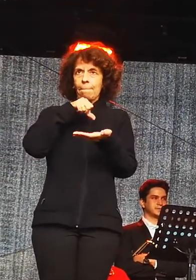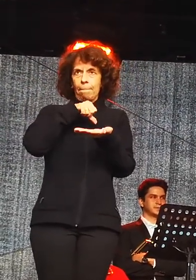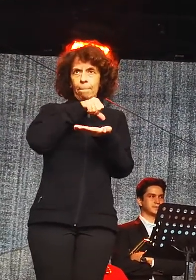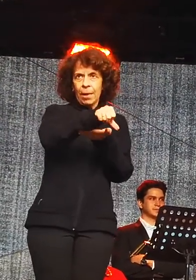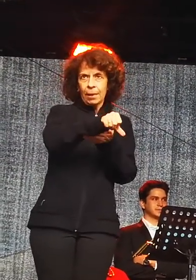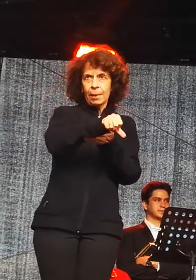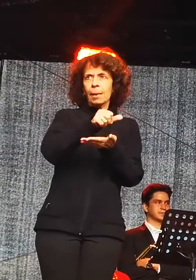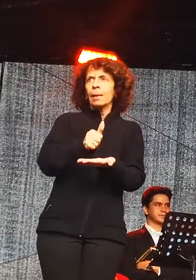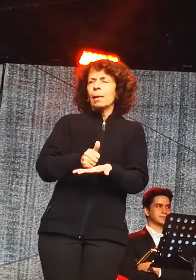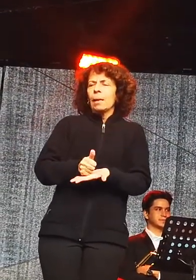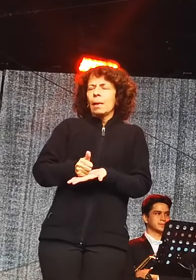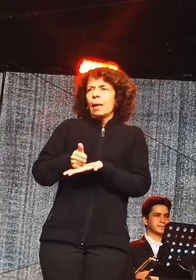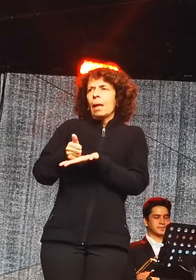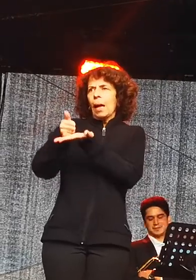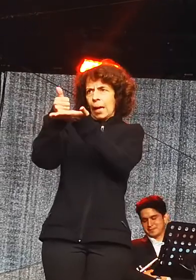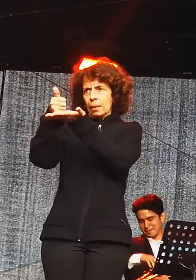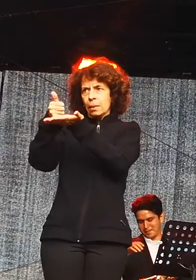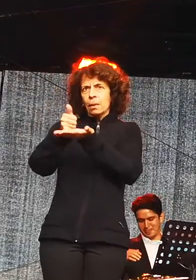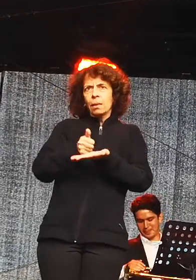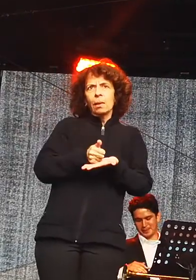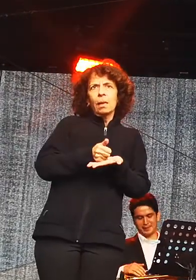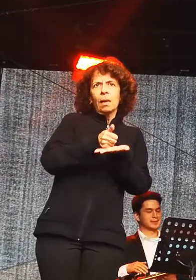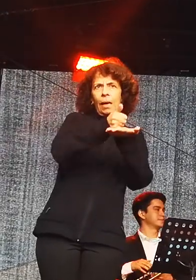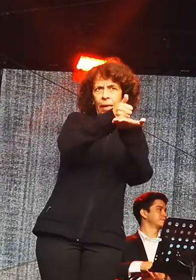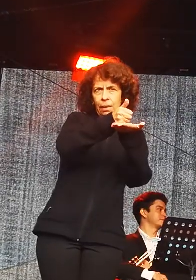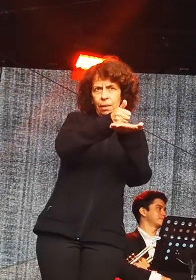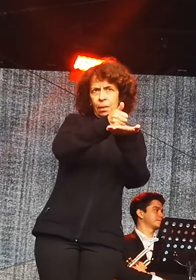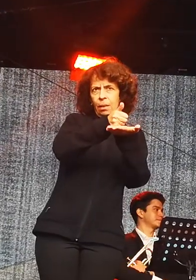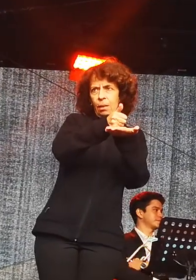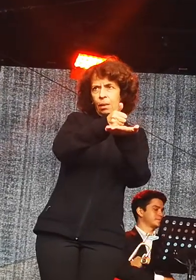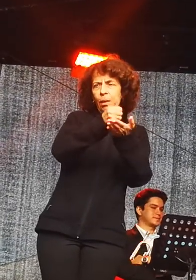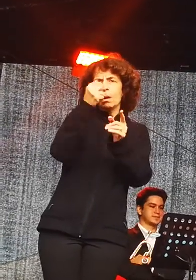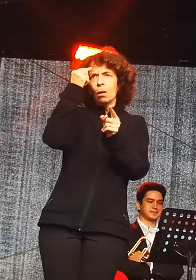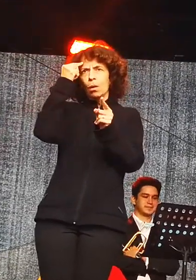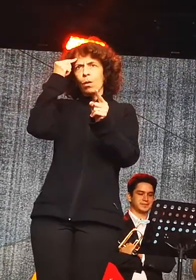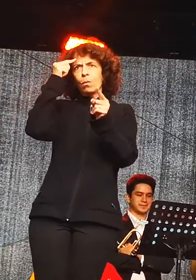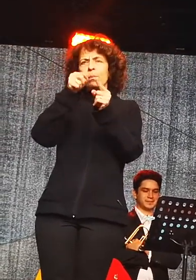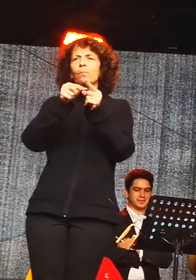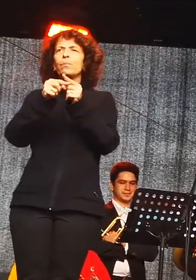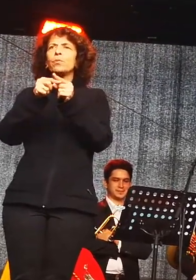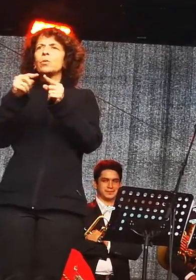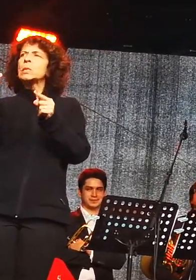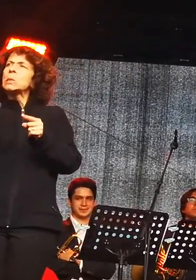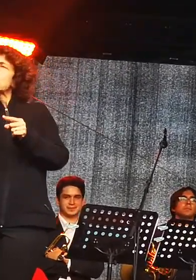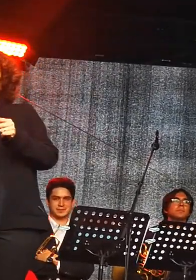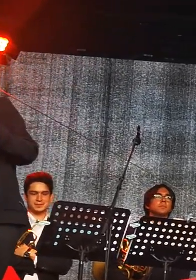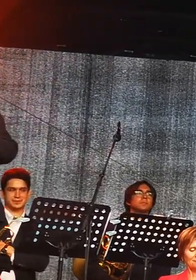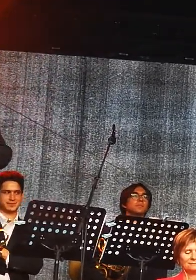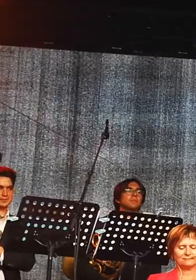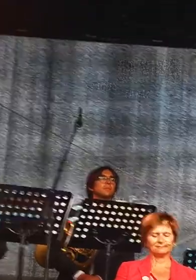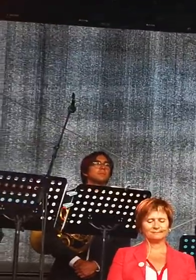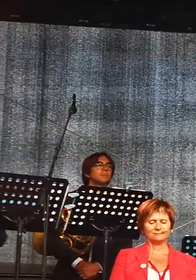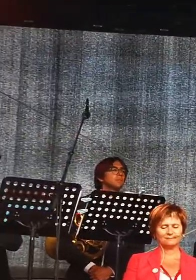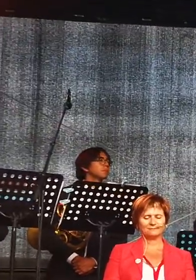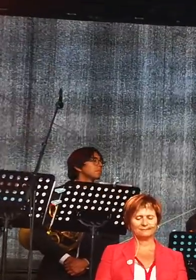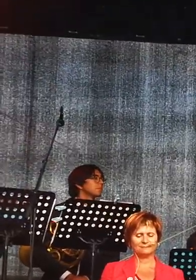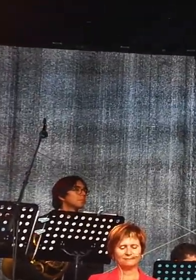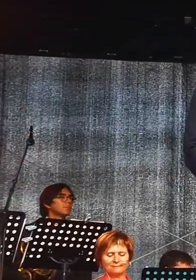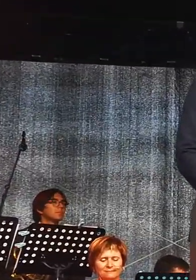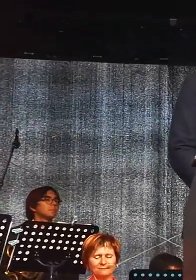de l'aider autant qu'il le fera, autant qu'il le faudra, pour résister à l'agression des méchants et